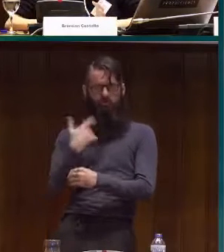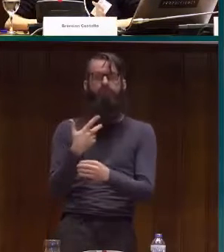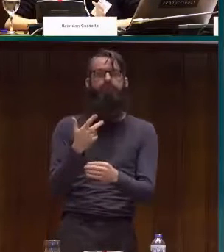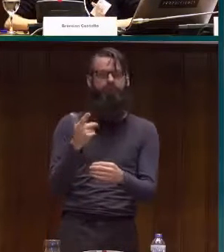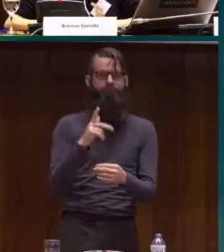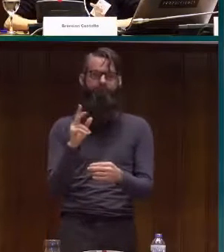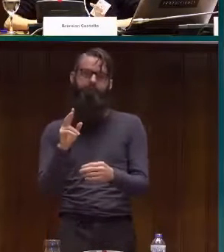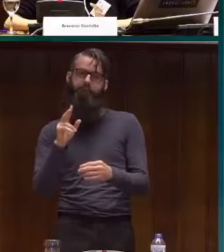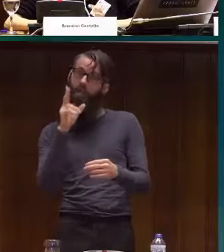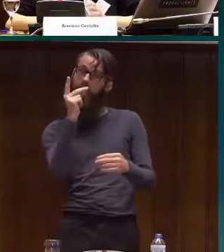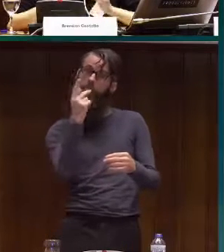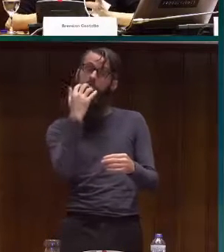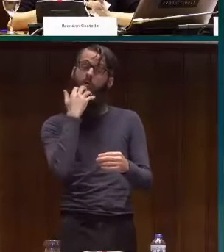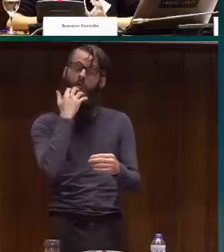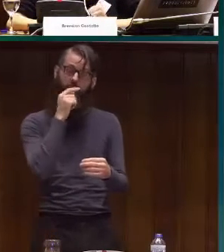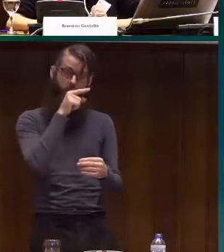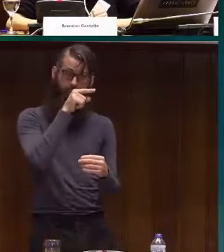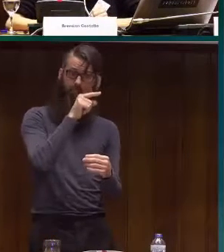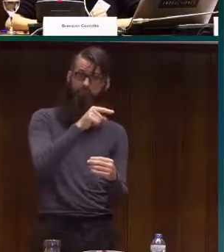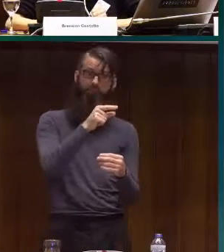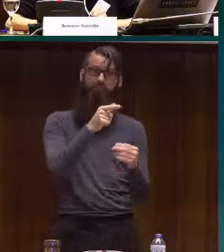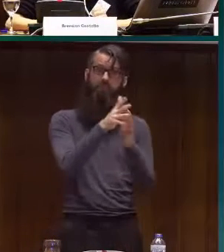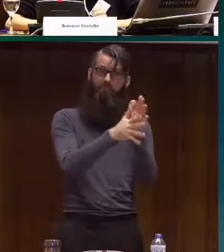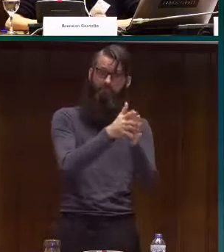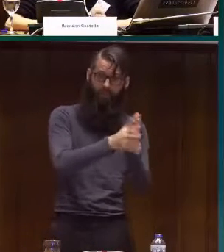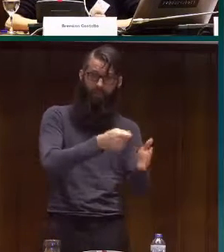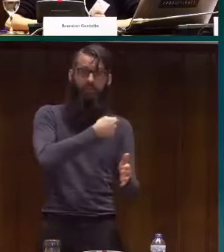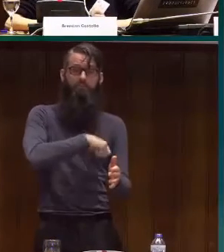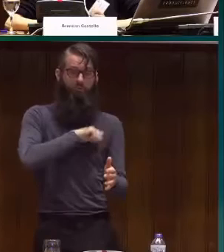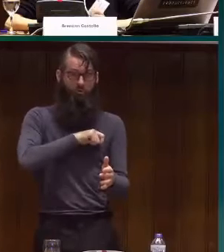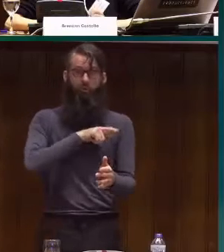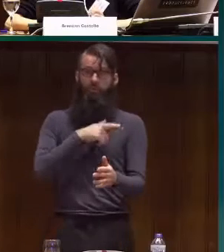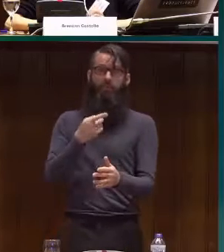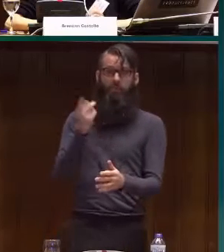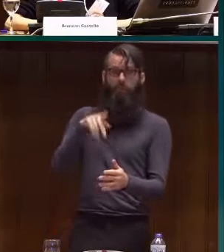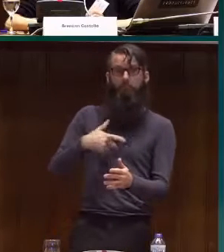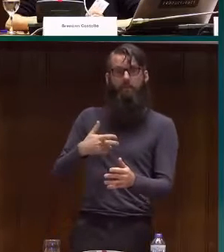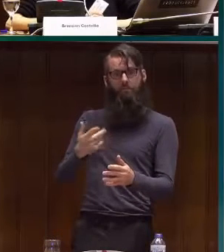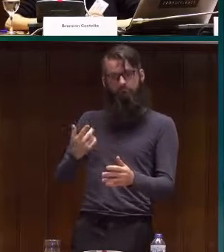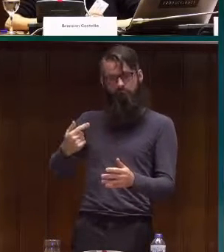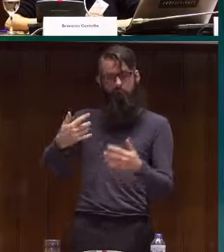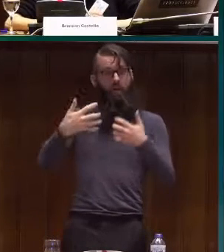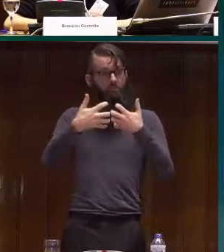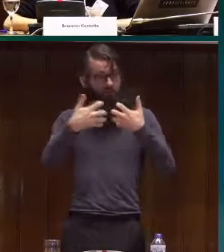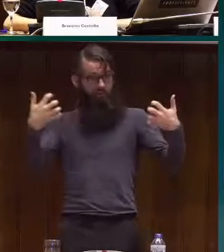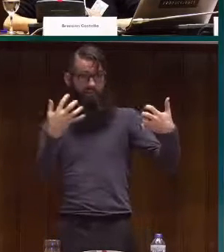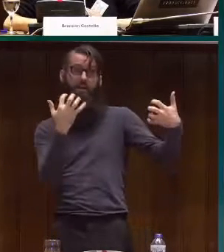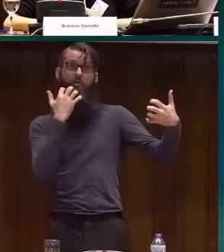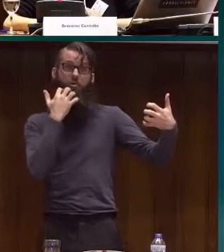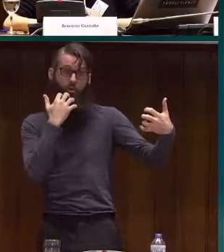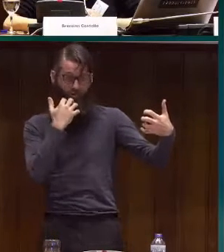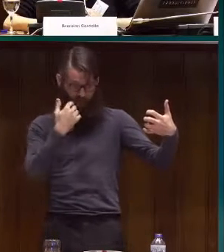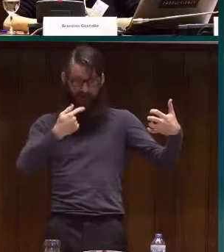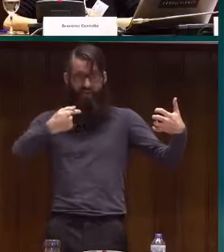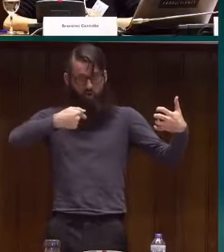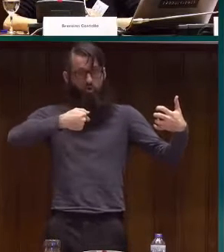contexto condicional y nos da esta lectura genérica e impersonal. Y la frase se traduce como: si